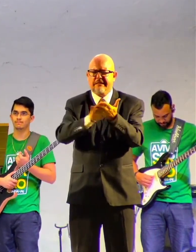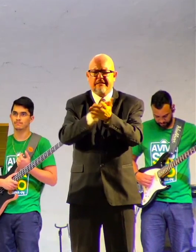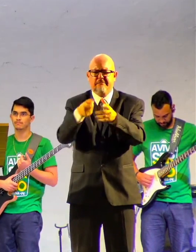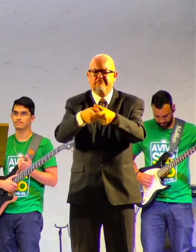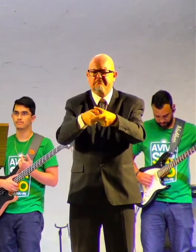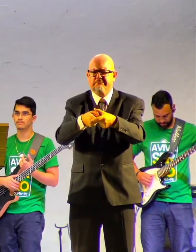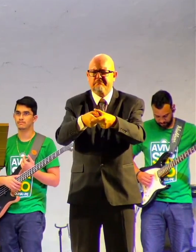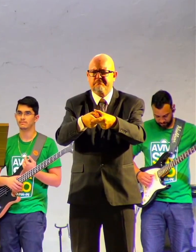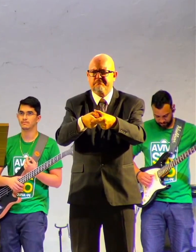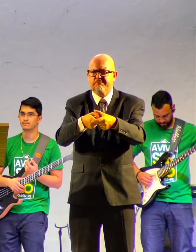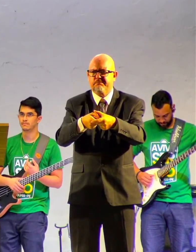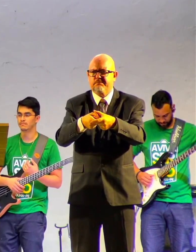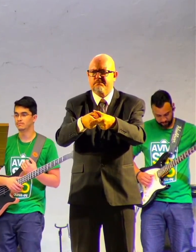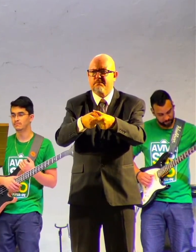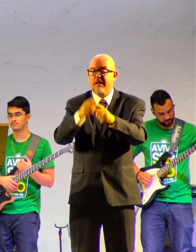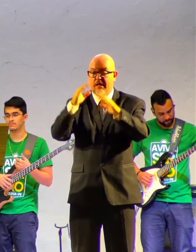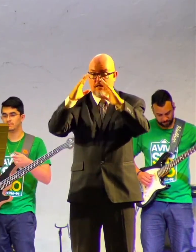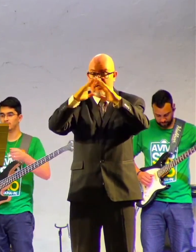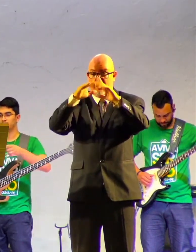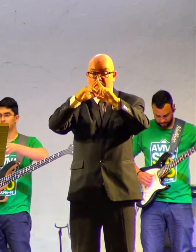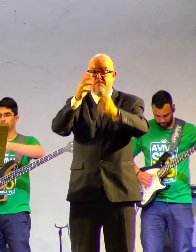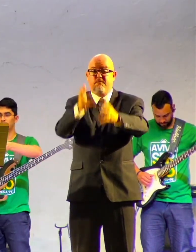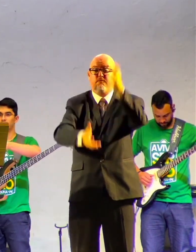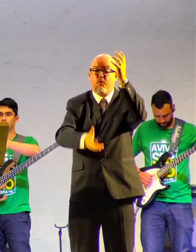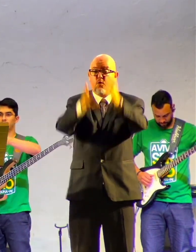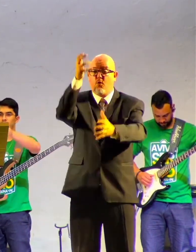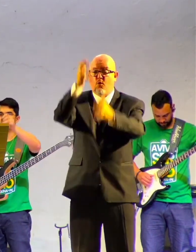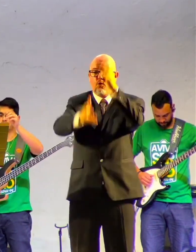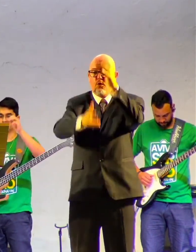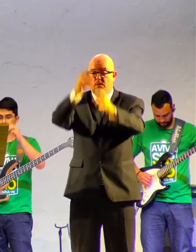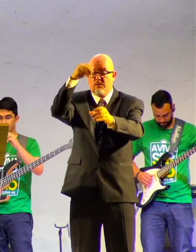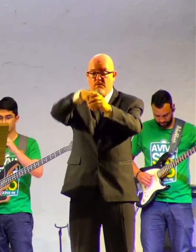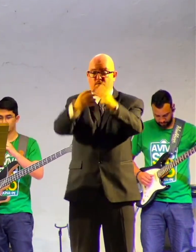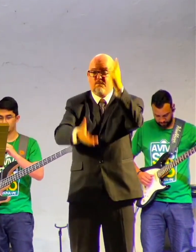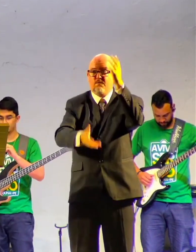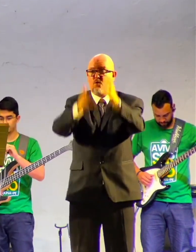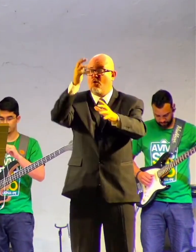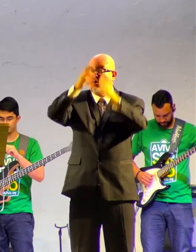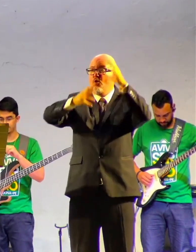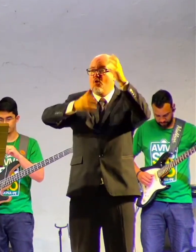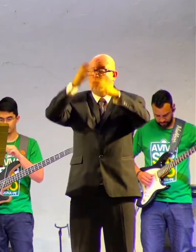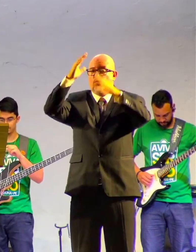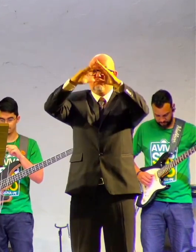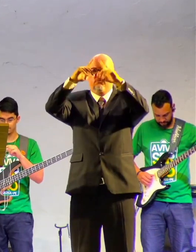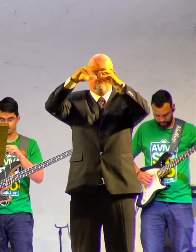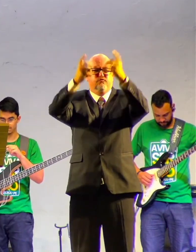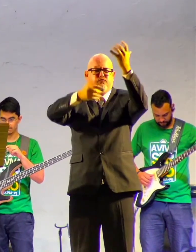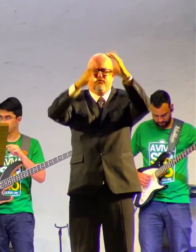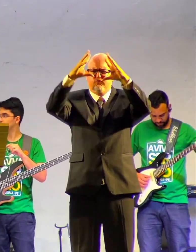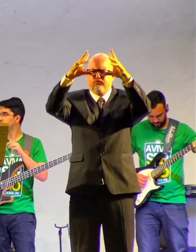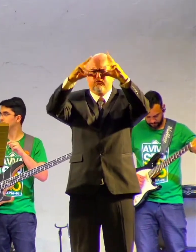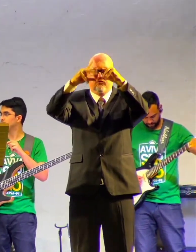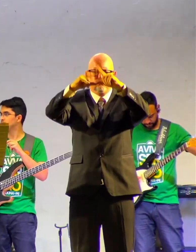E um dia o templo daquela igreja pegou fogo, mas literalmente pegou fogo, as chamas, as labaredas.